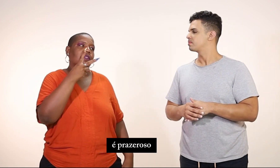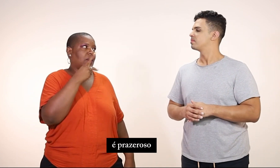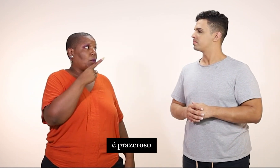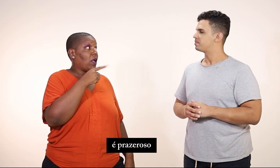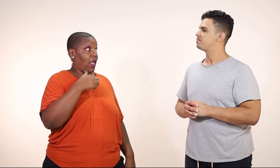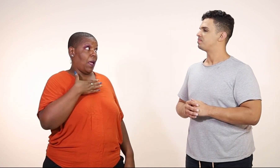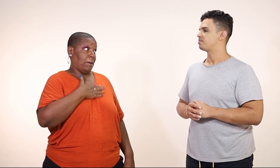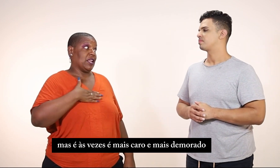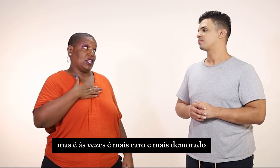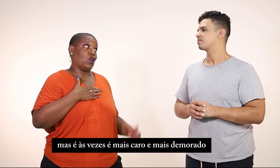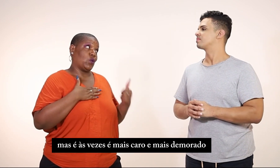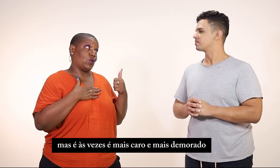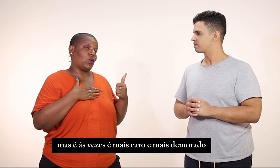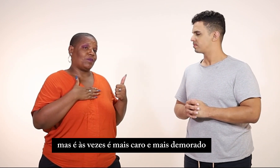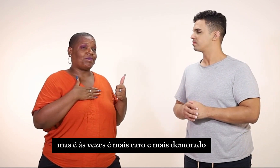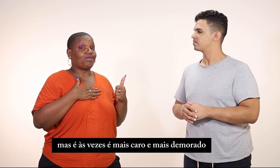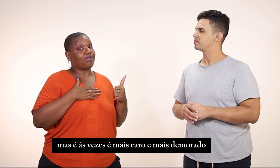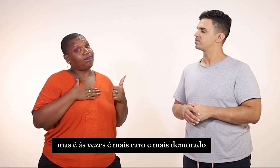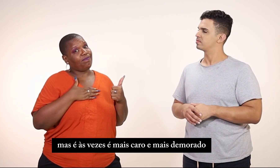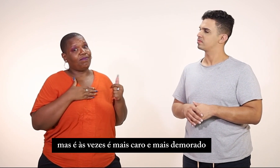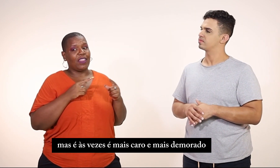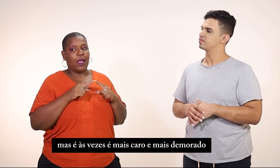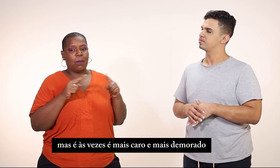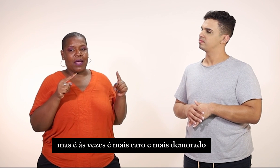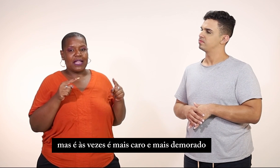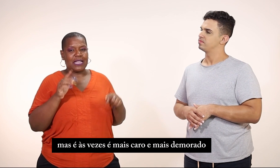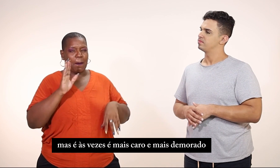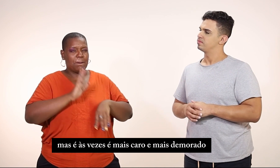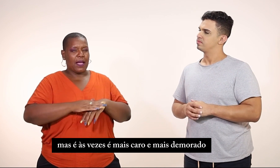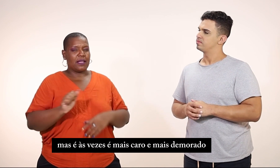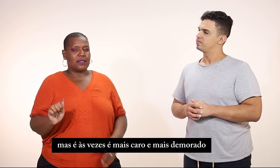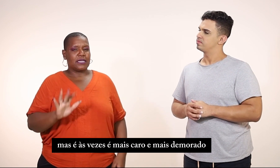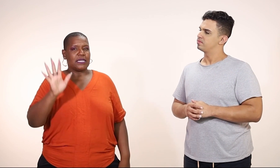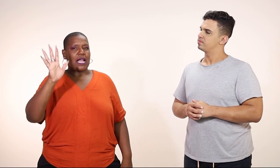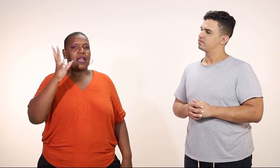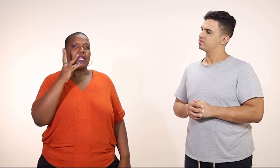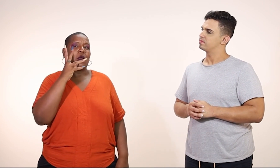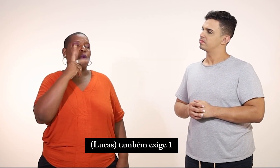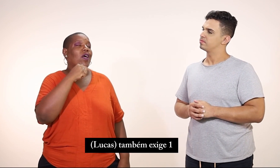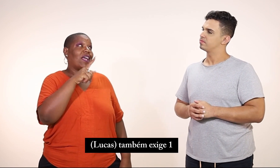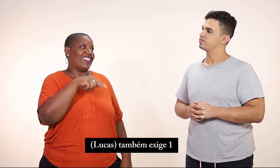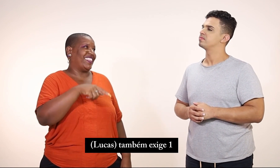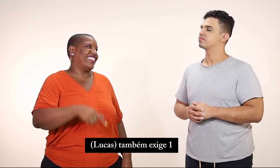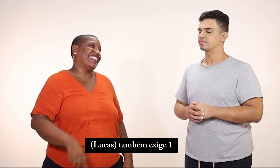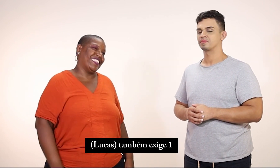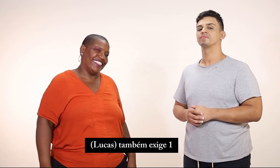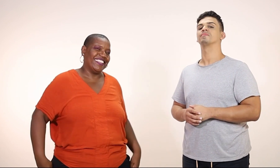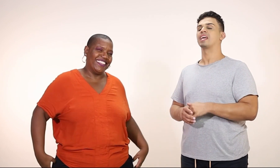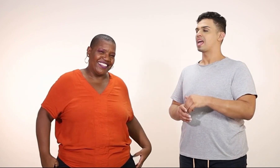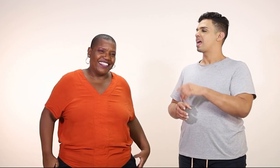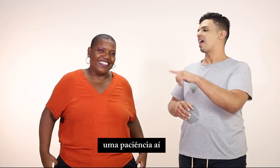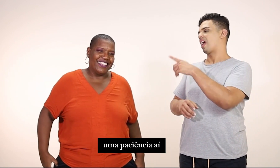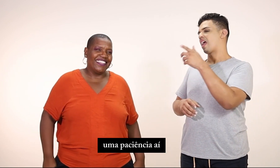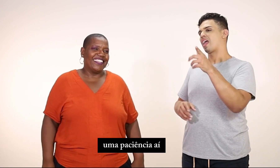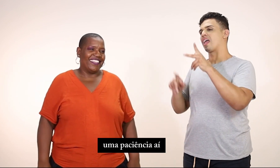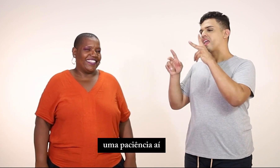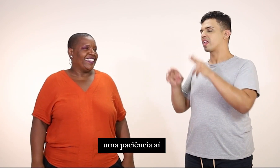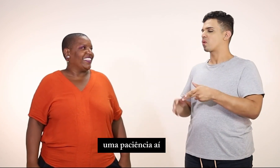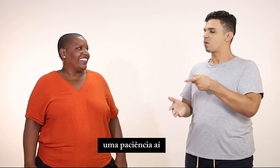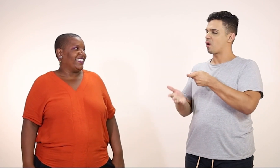prazeroso, mas às vezes é mais caro e mais demorado. Também exige uma paciência aí.